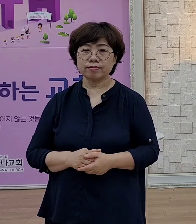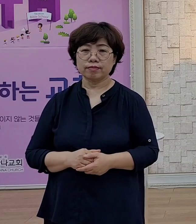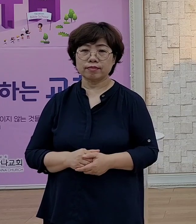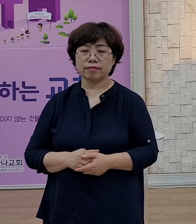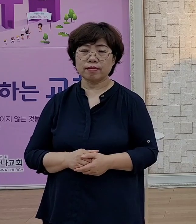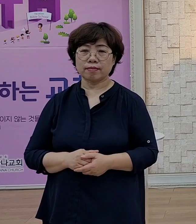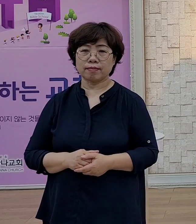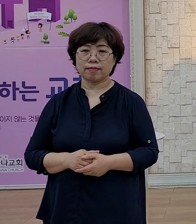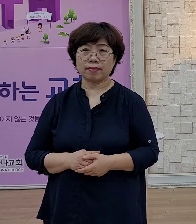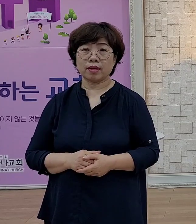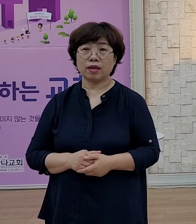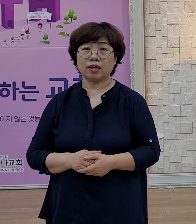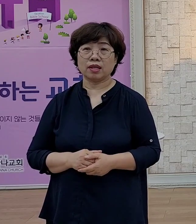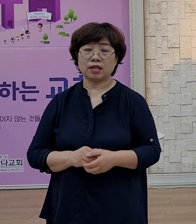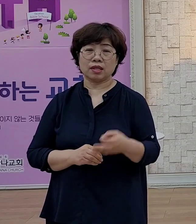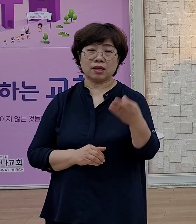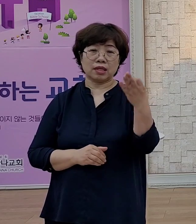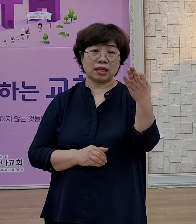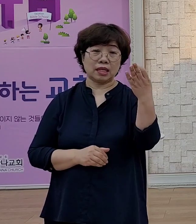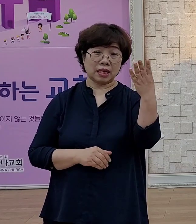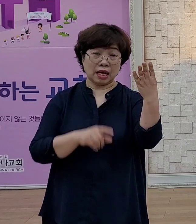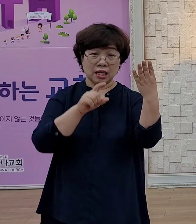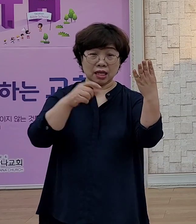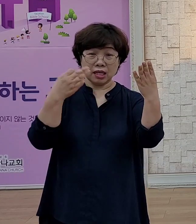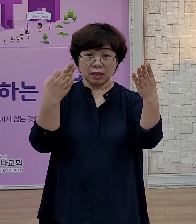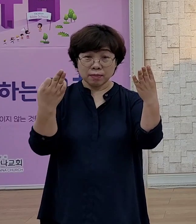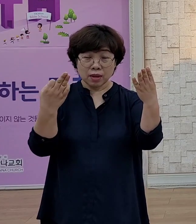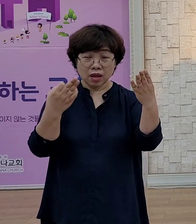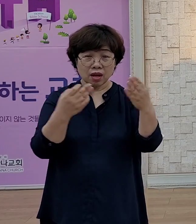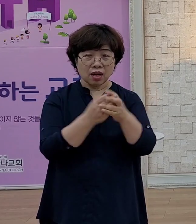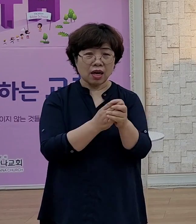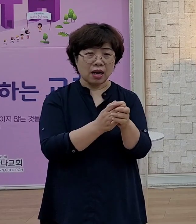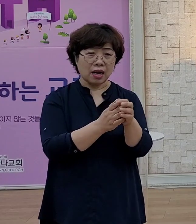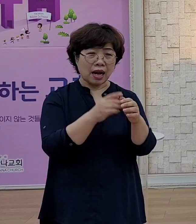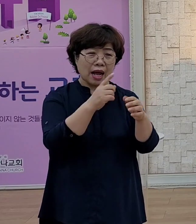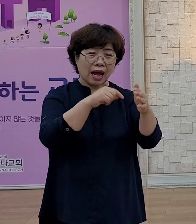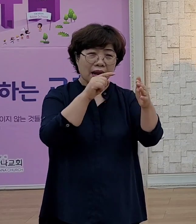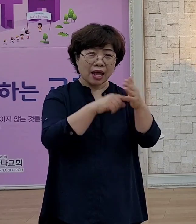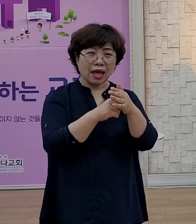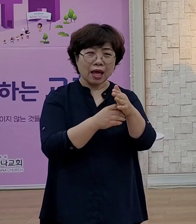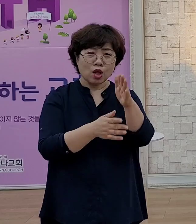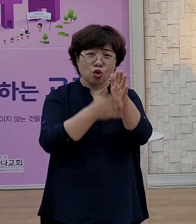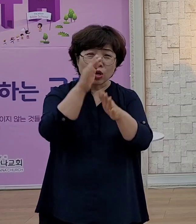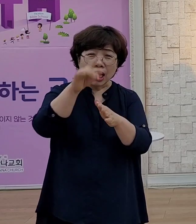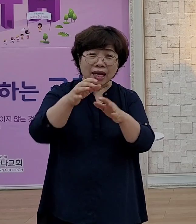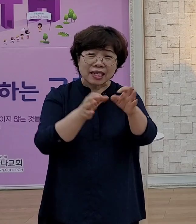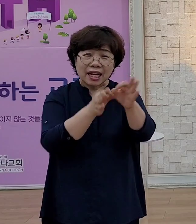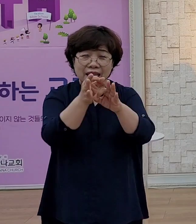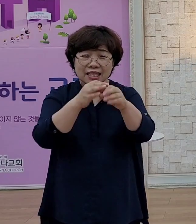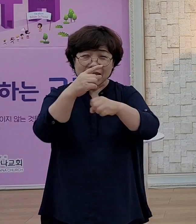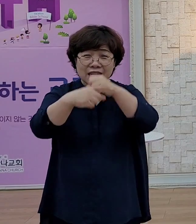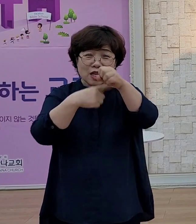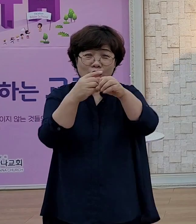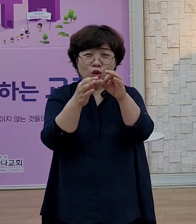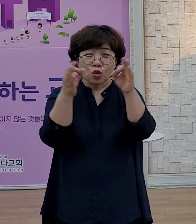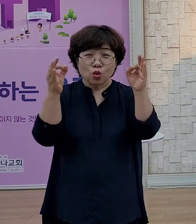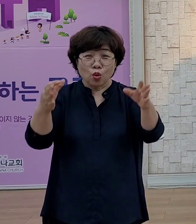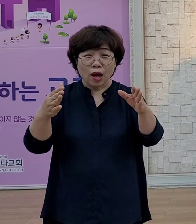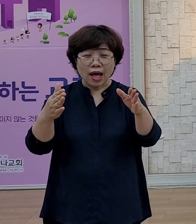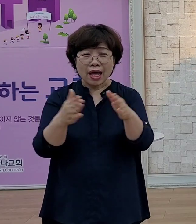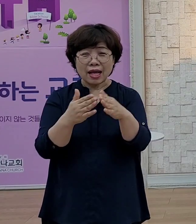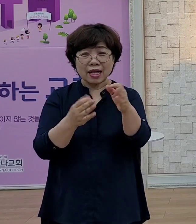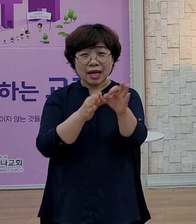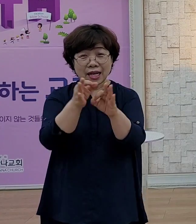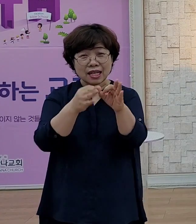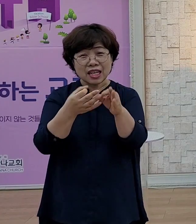이게 이 사람 13절에 나왔던 내가 1년 동안 어느 도시에 가서 장사해서 이익을 보리라 말하고 있는